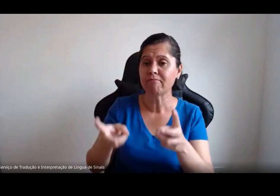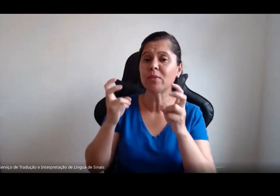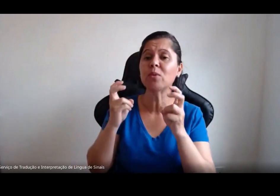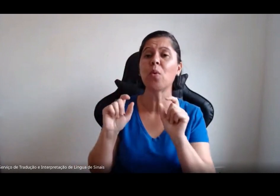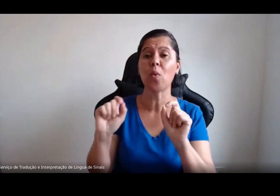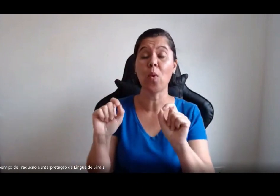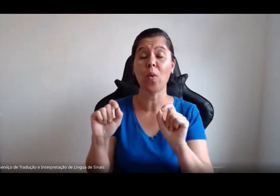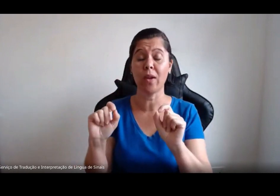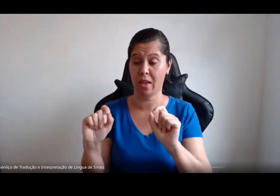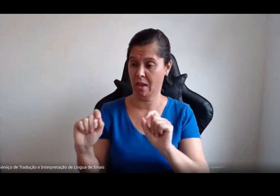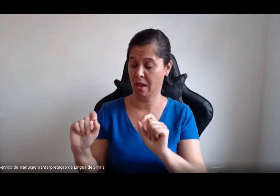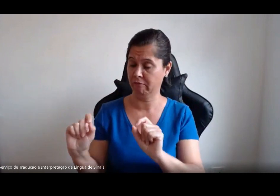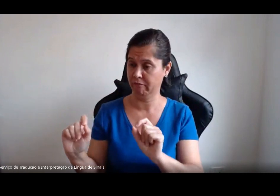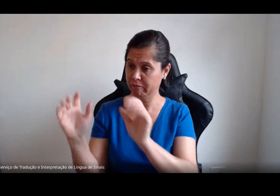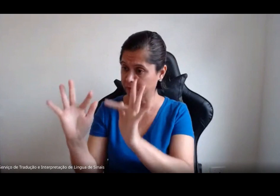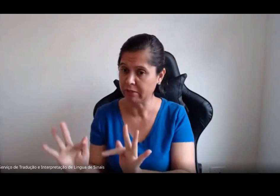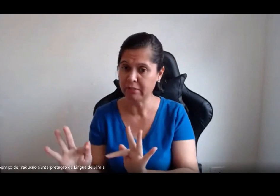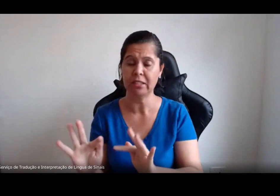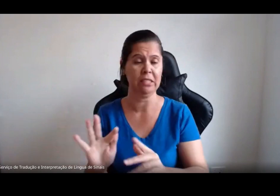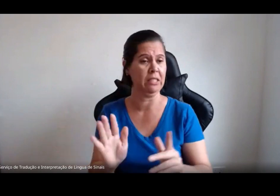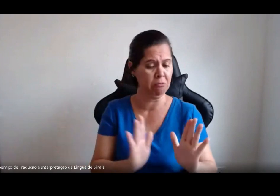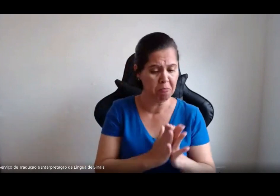um nobre ou um pobre diabo. Fim de